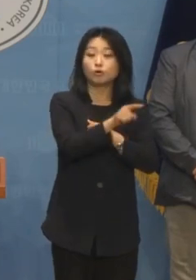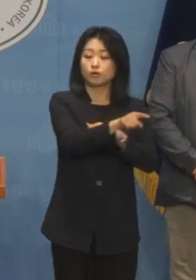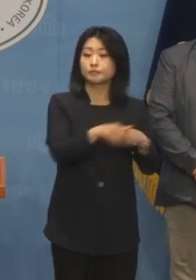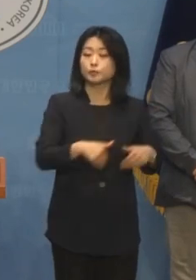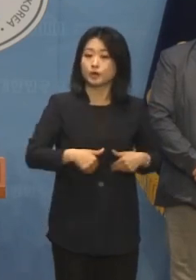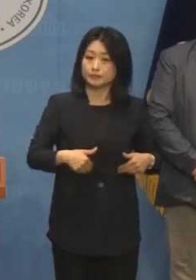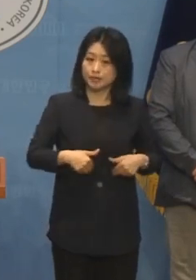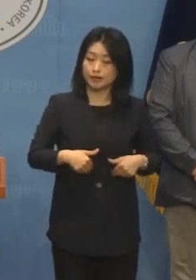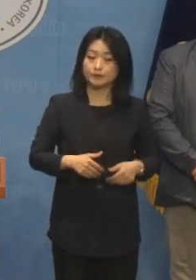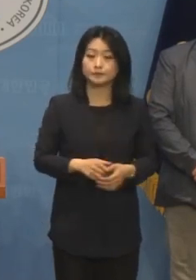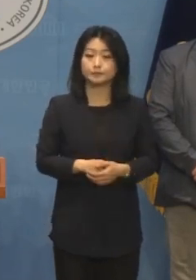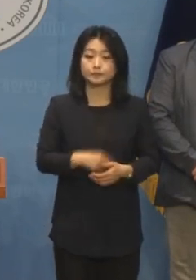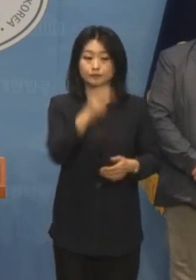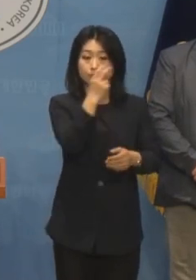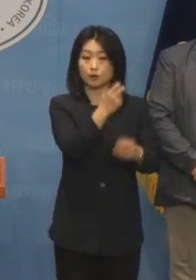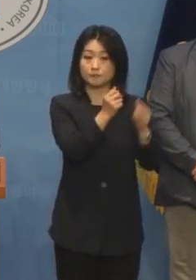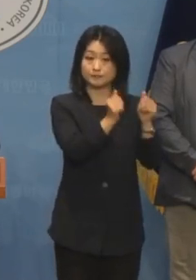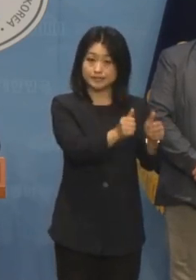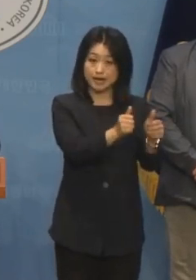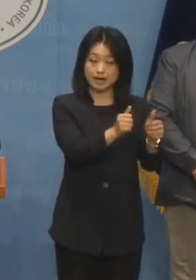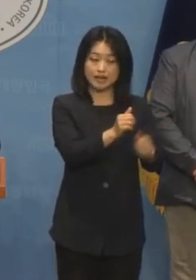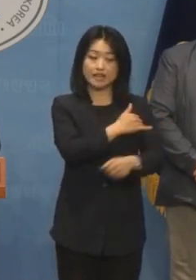합니다. 검찰이